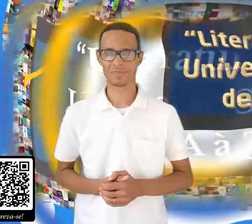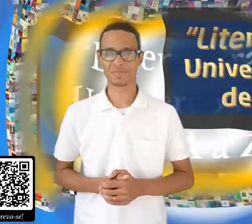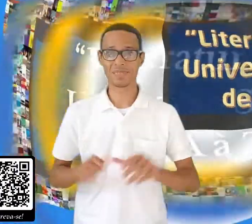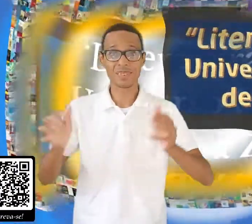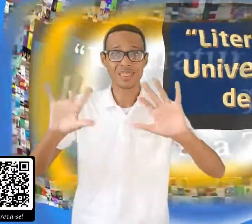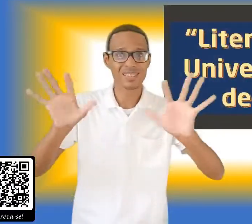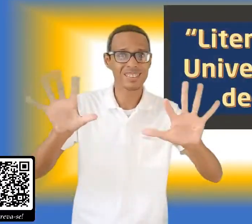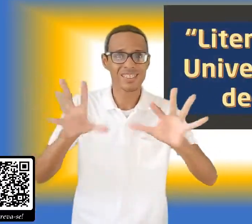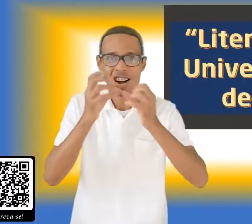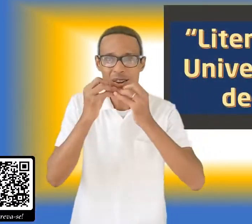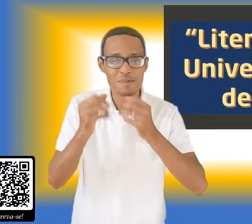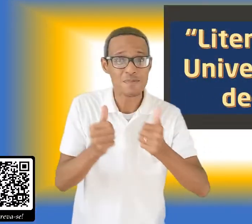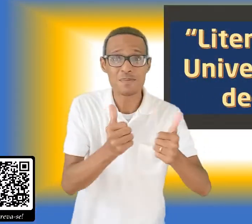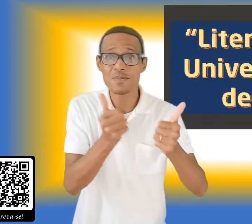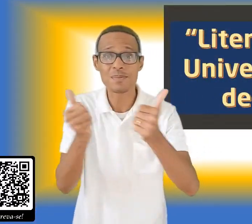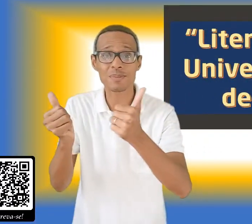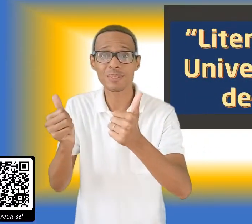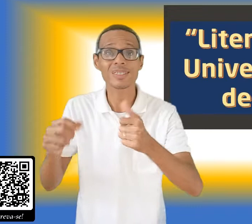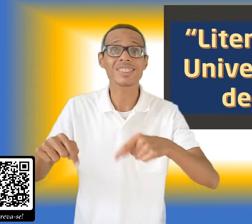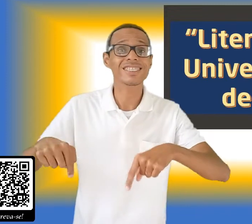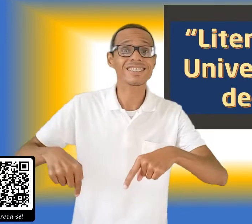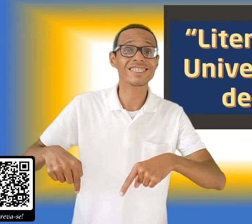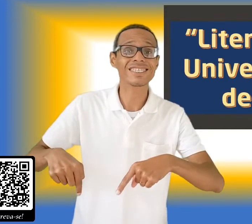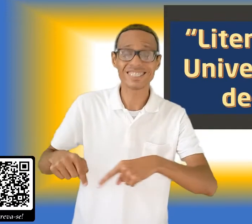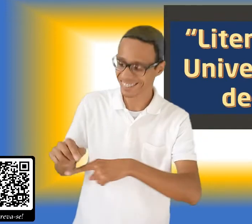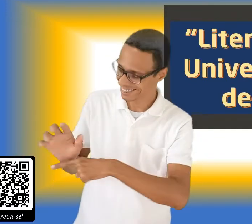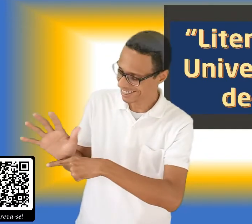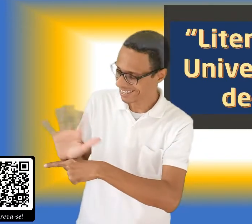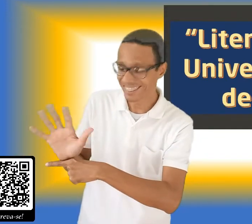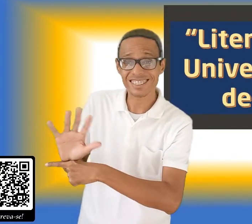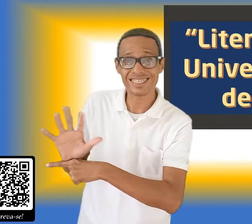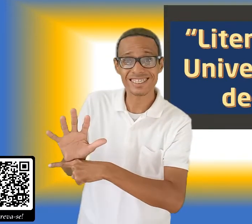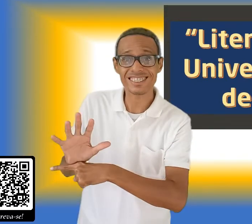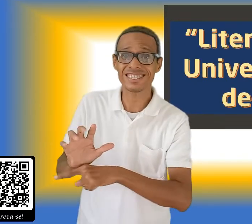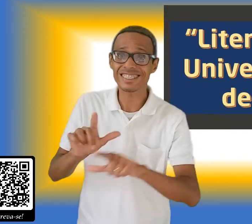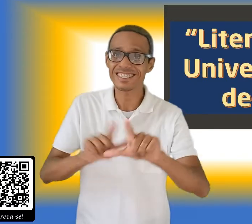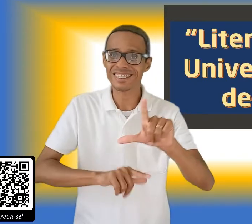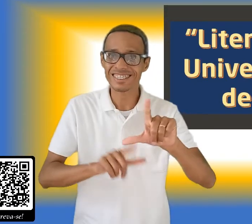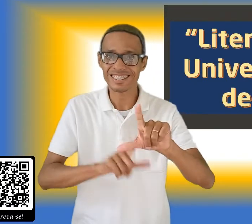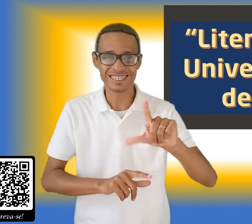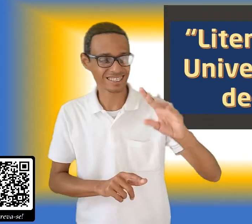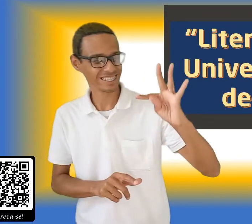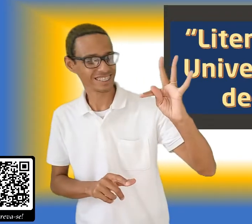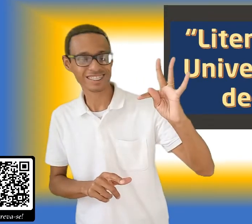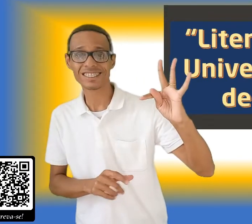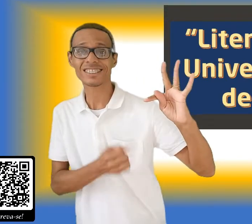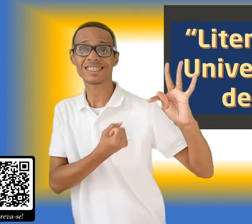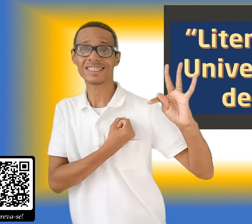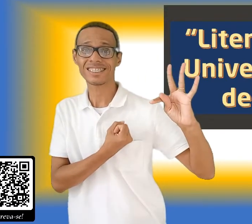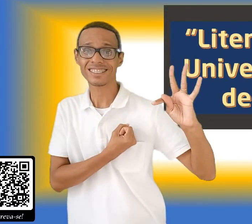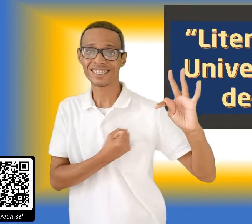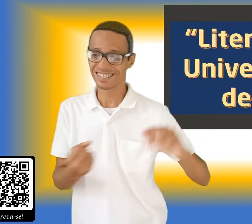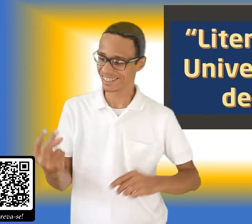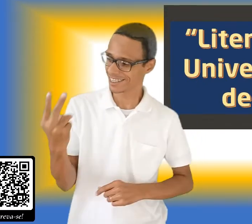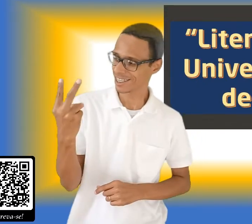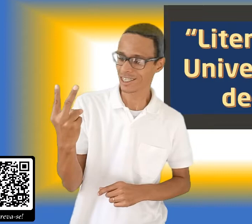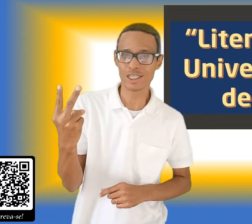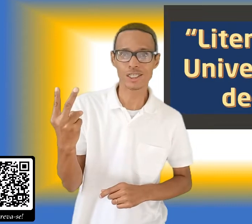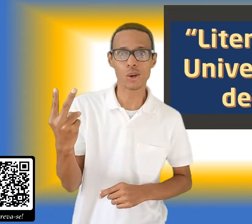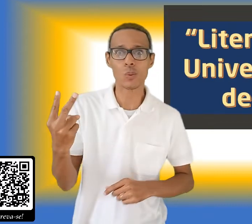Olá pessoal, tudo bem? Como estão? Chegamos ao segundo vídeo com mais títulos diferentes com a